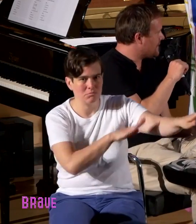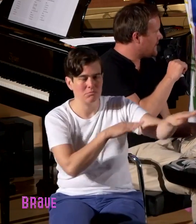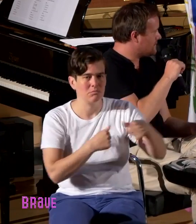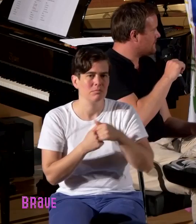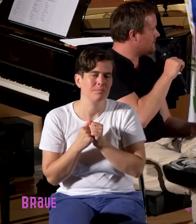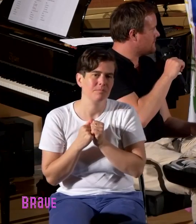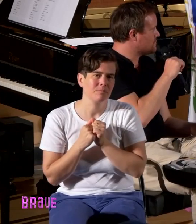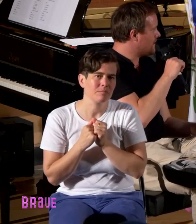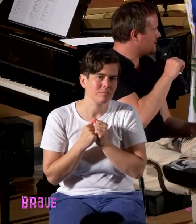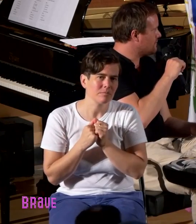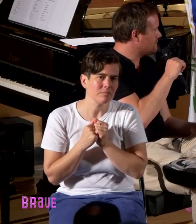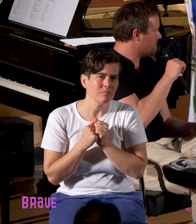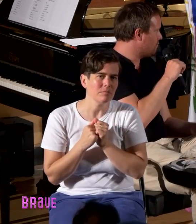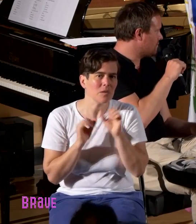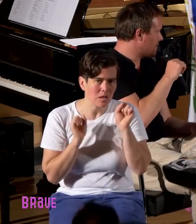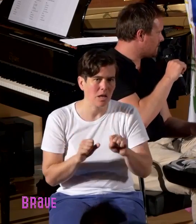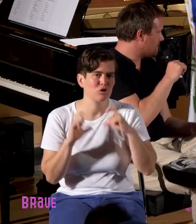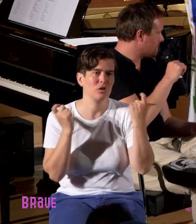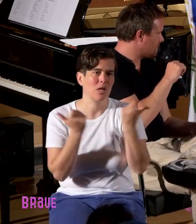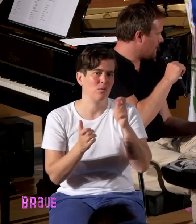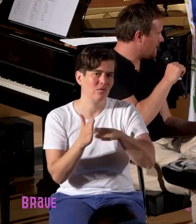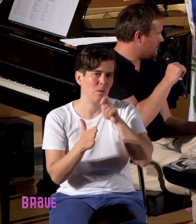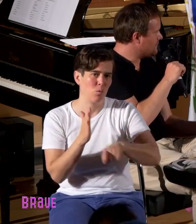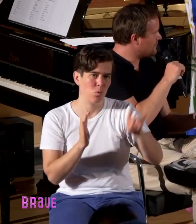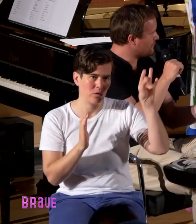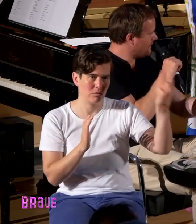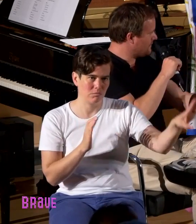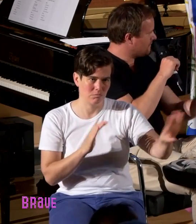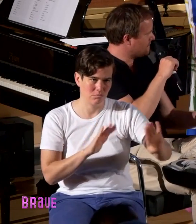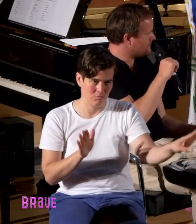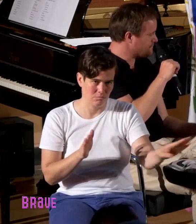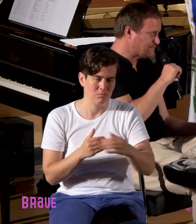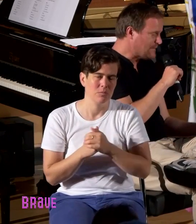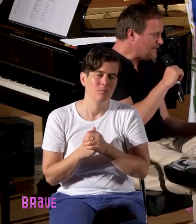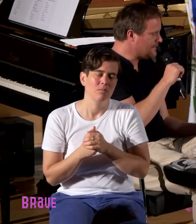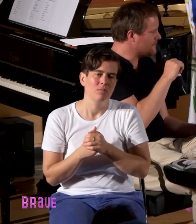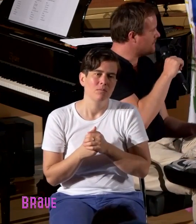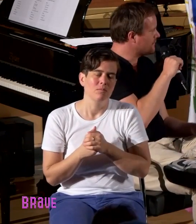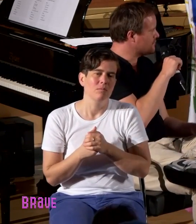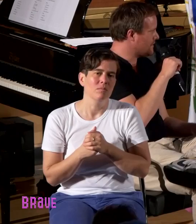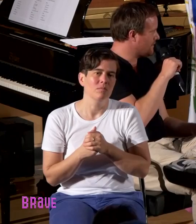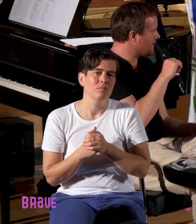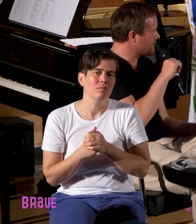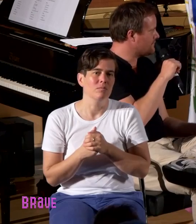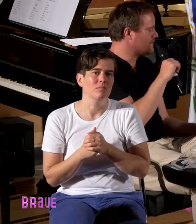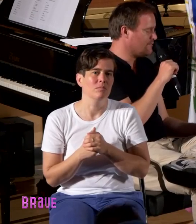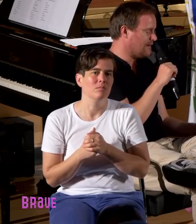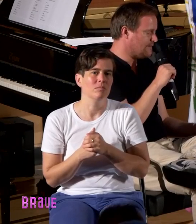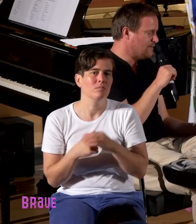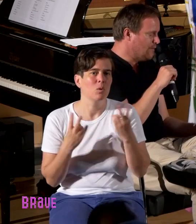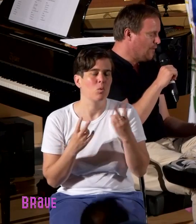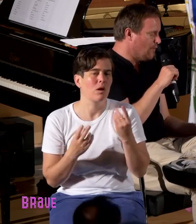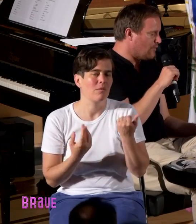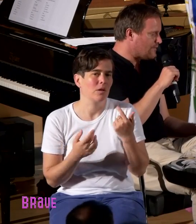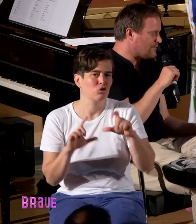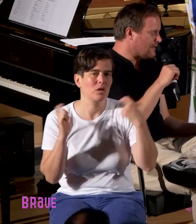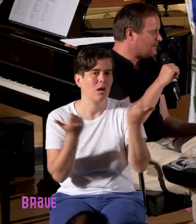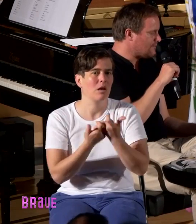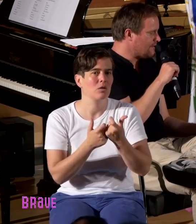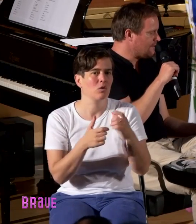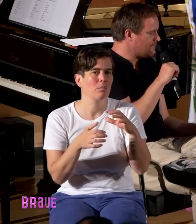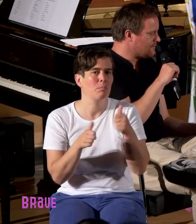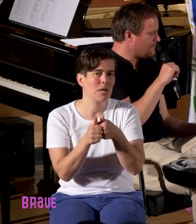mindestens Gefahr, Stadionverbot dann zu erhalten, beziehungsweise aus dem Stadion herausgeführt zu werden. Und